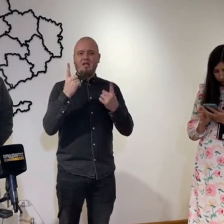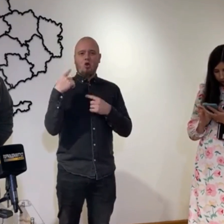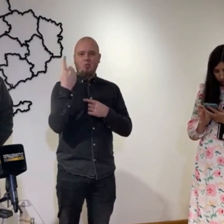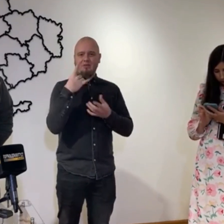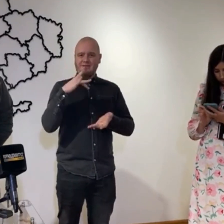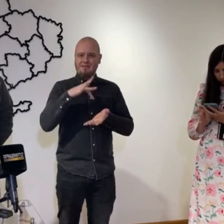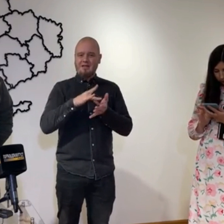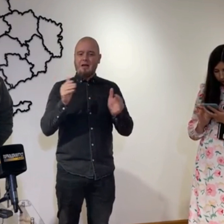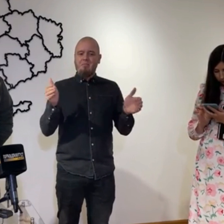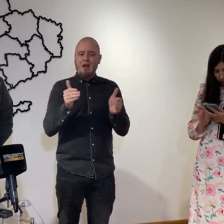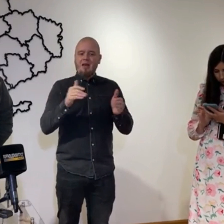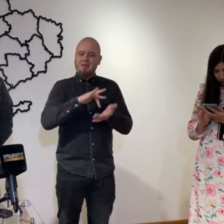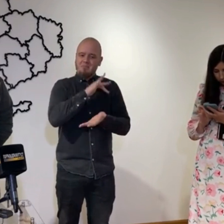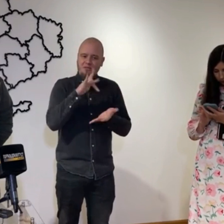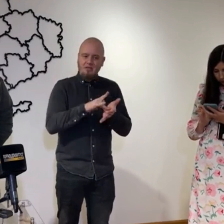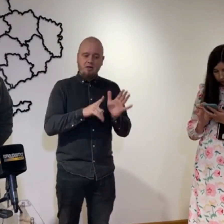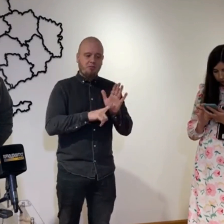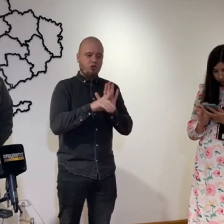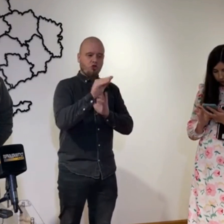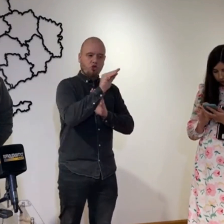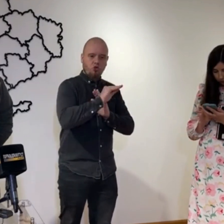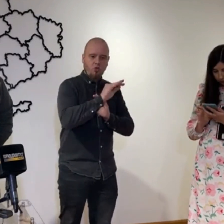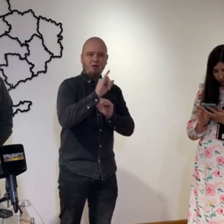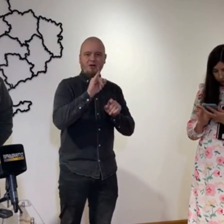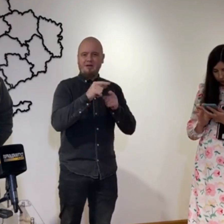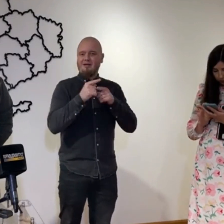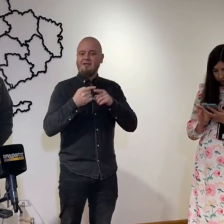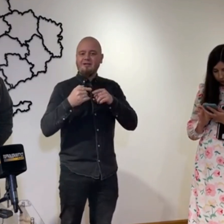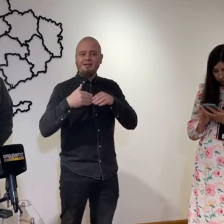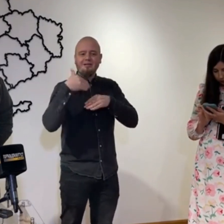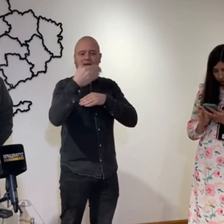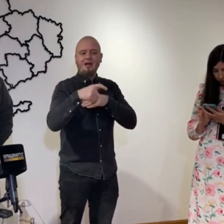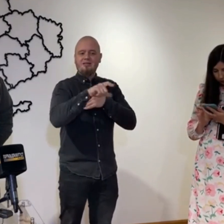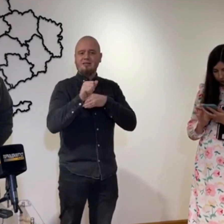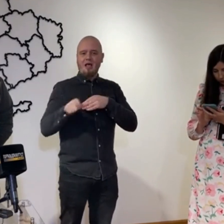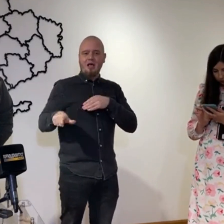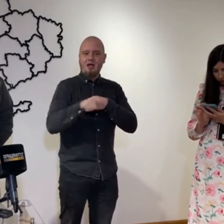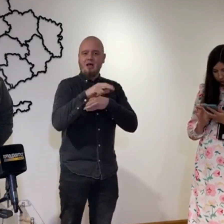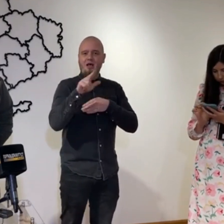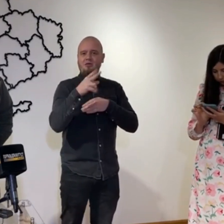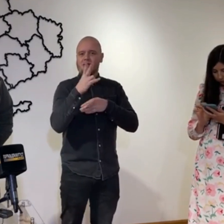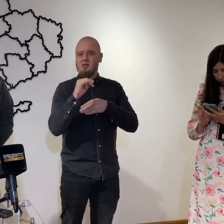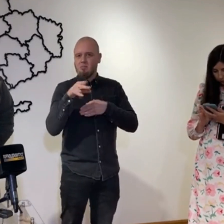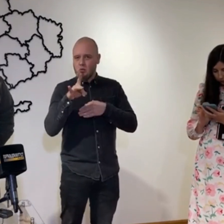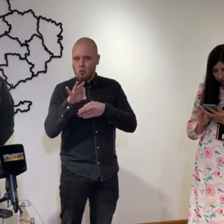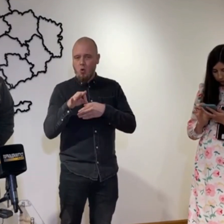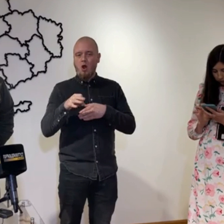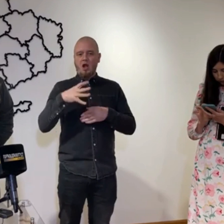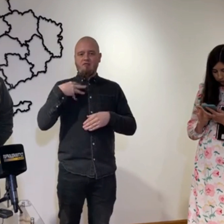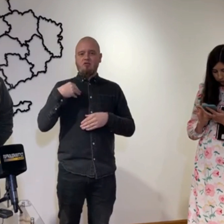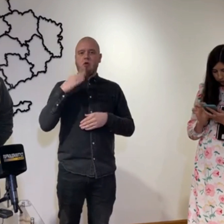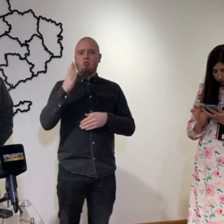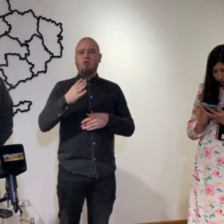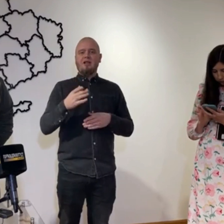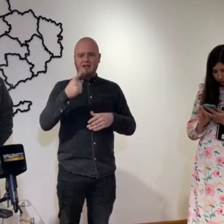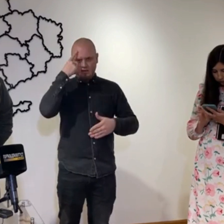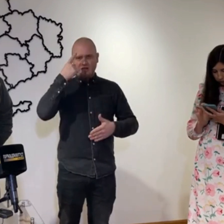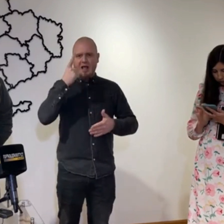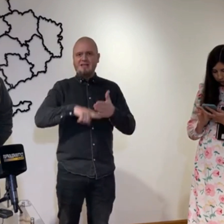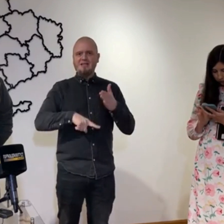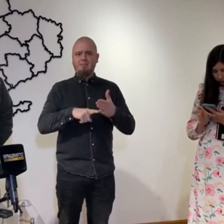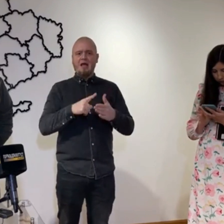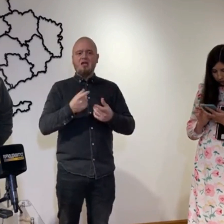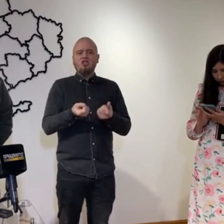містечка, починаючи від Житомира і далі за Дніпро. Львівщина далі буде надійним джерелом постачання